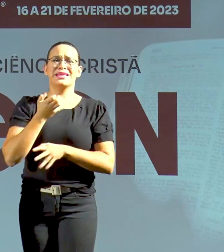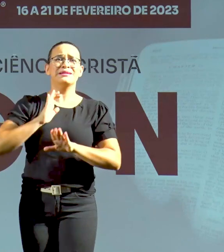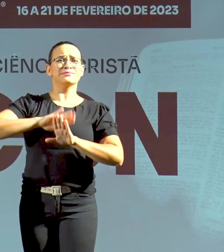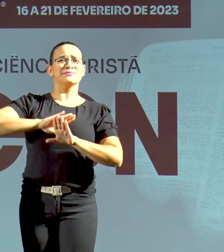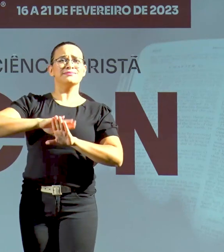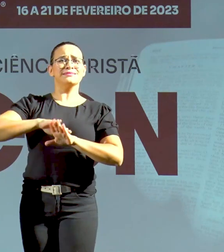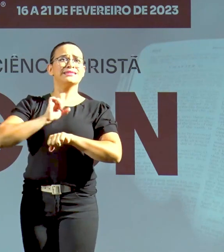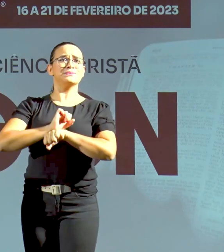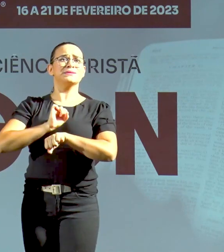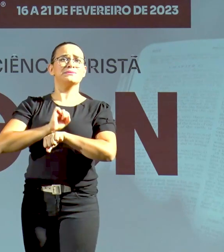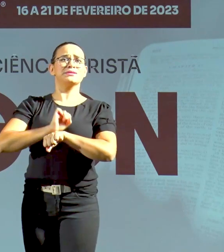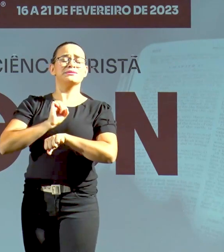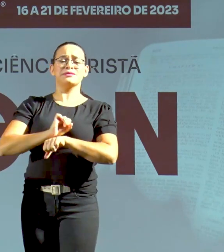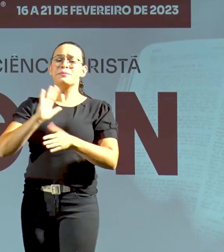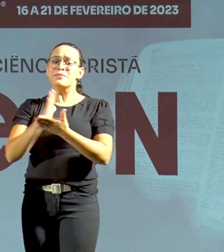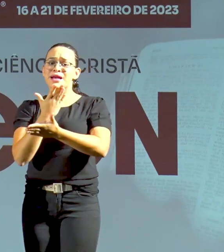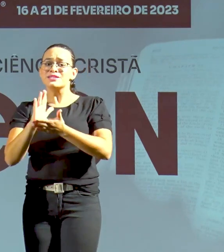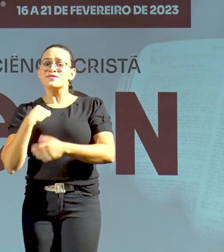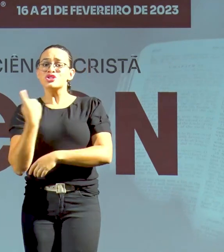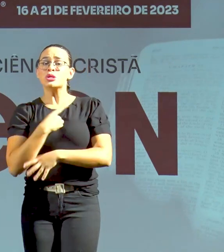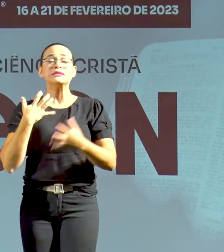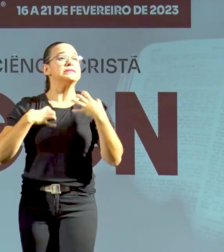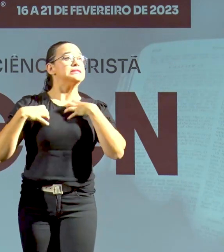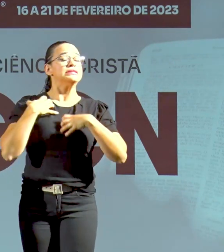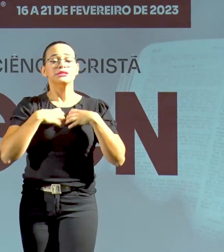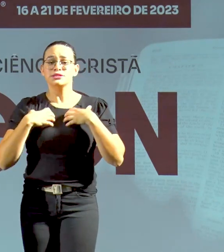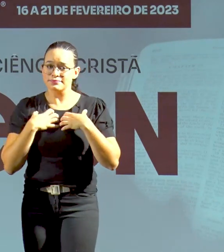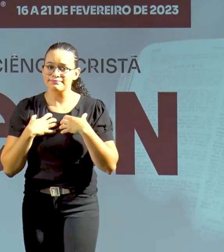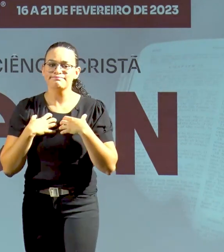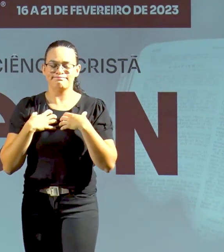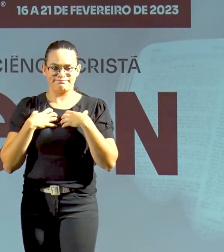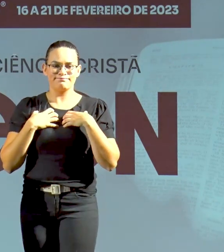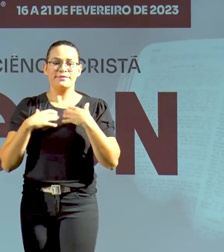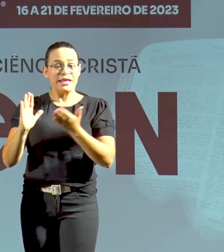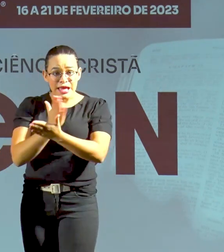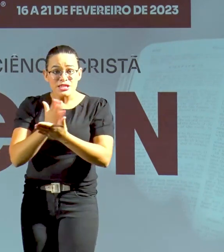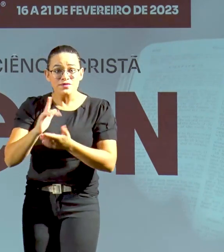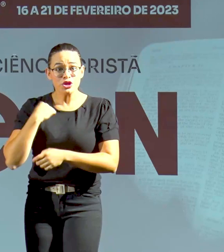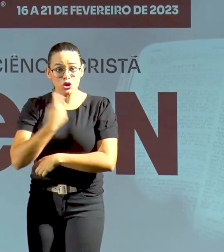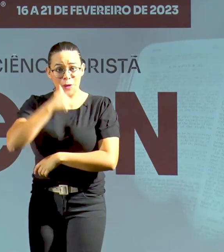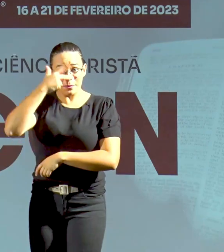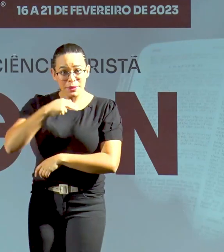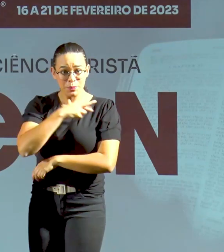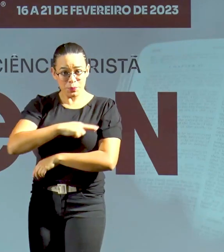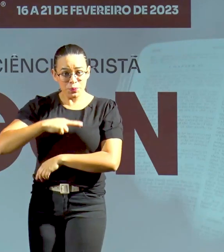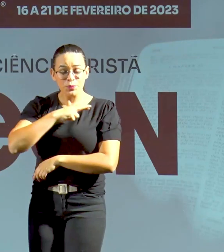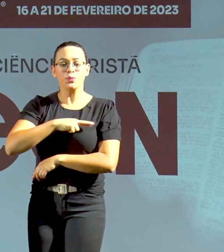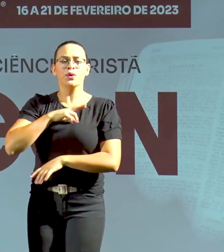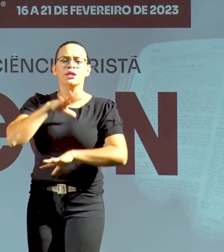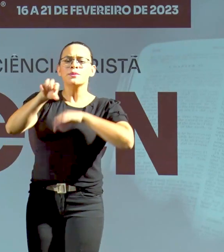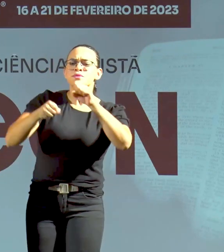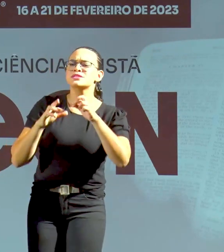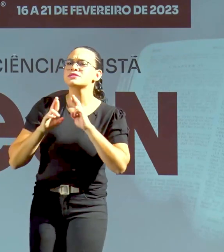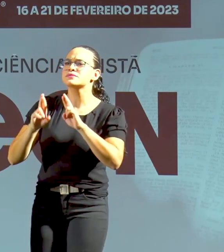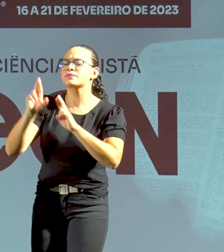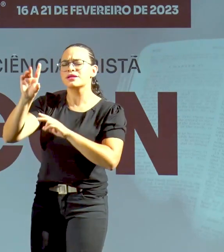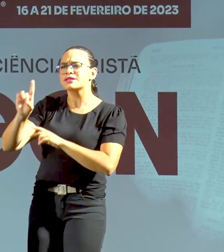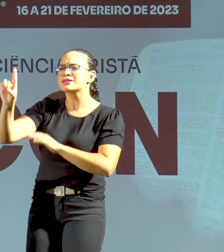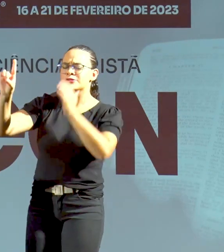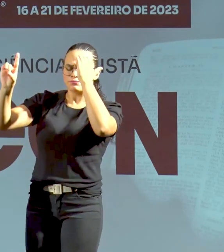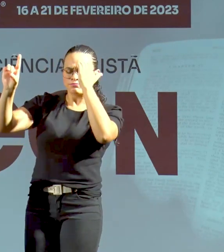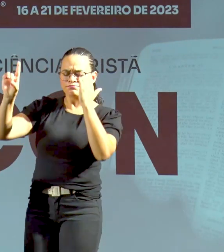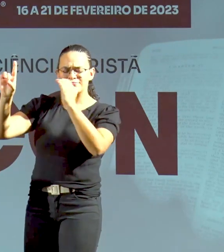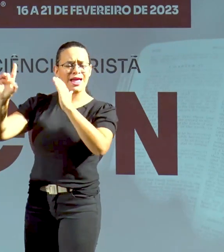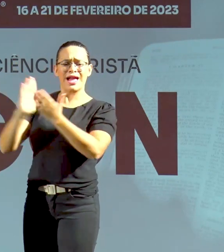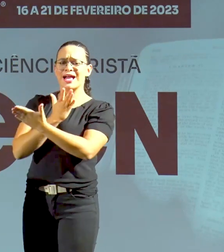por Rute quando na verdade a gente é órfã a gente não é como Rute que tá buscando esperando no senhor a gente